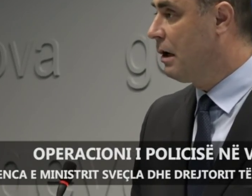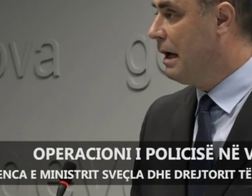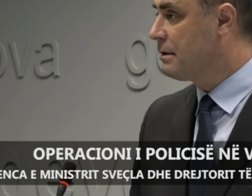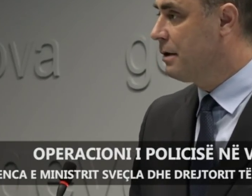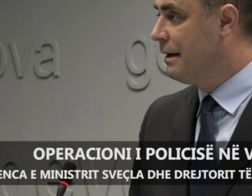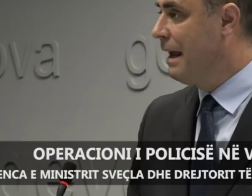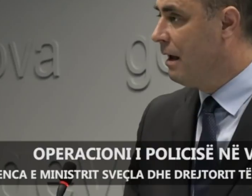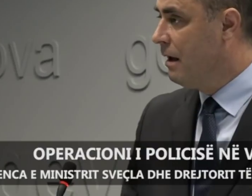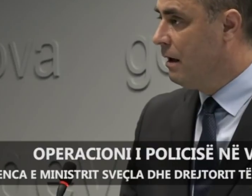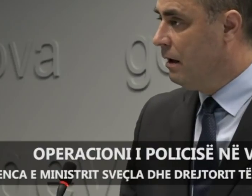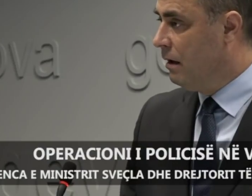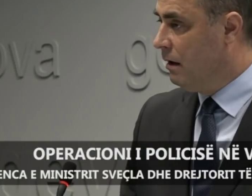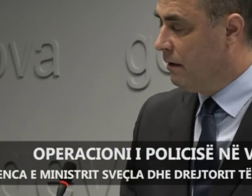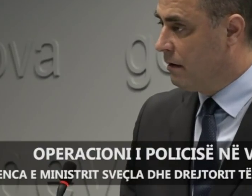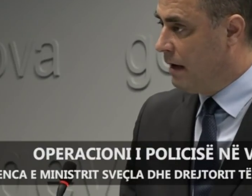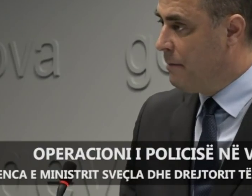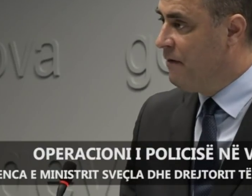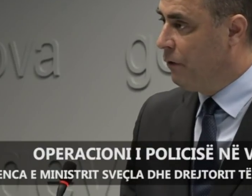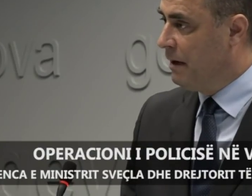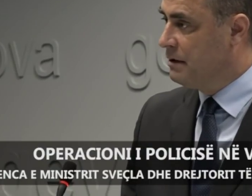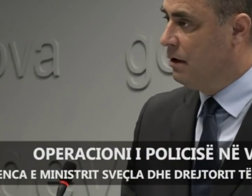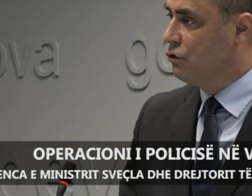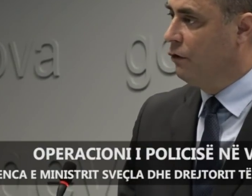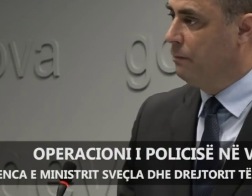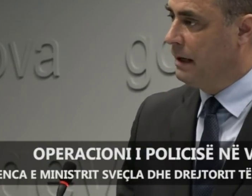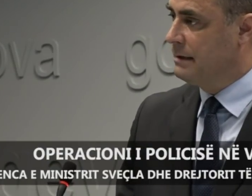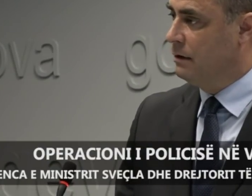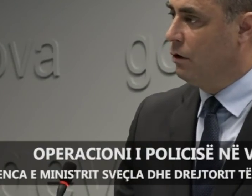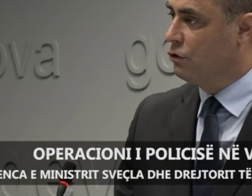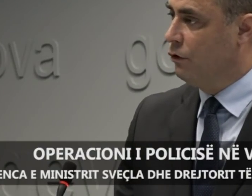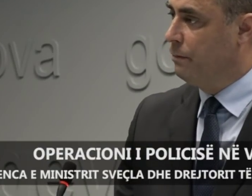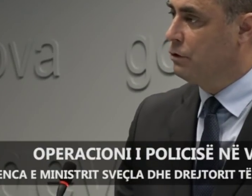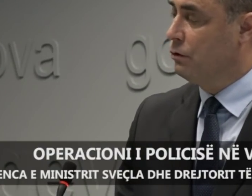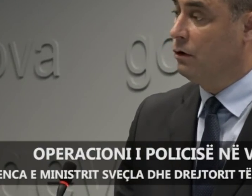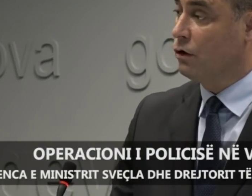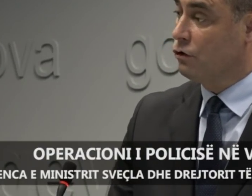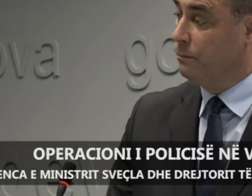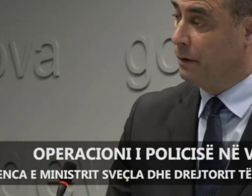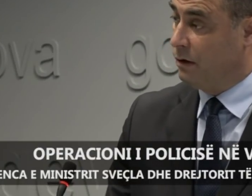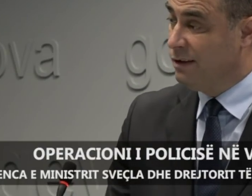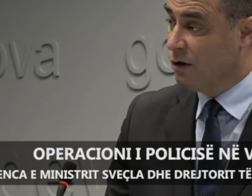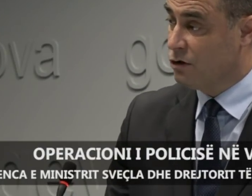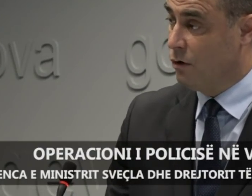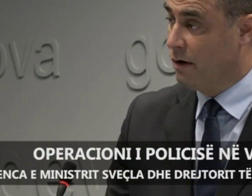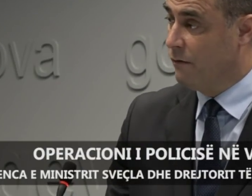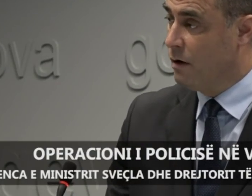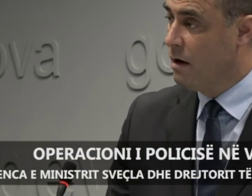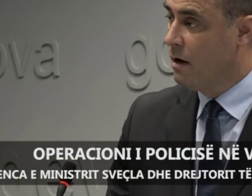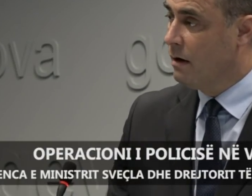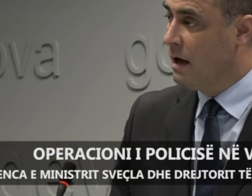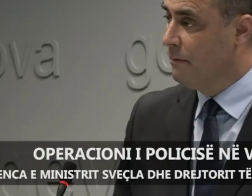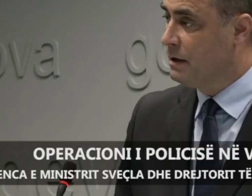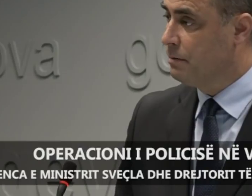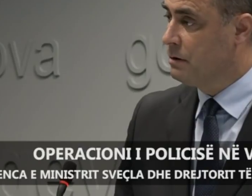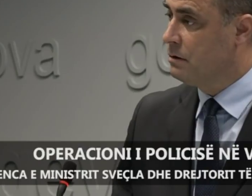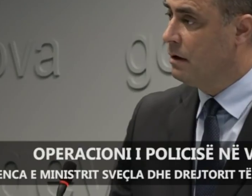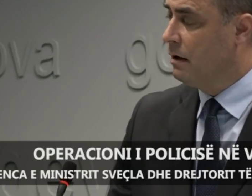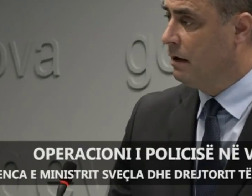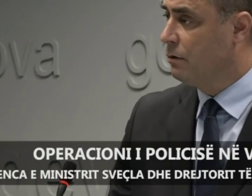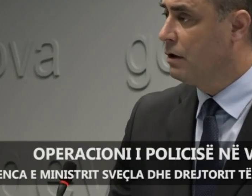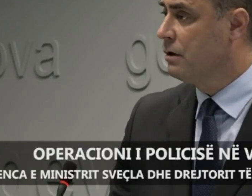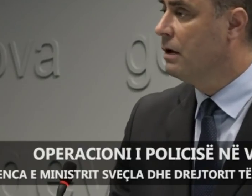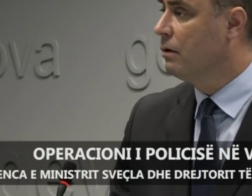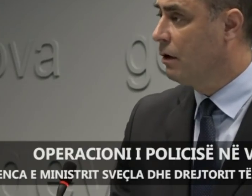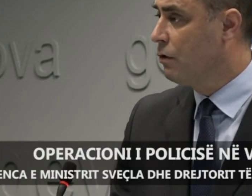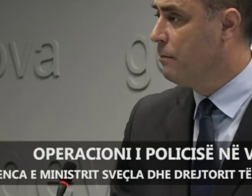ndryshën çdo rast që ne kemi informacion, qoftë për gazetar, qoftë për qytetar, qoftë për kënda që ka nevoj, ne jemi dispozicion